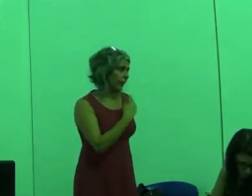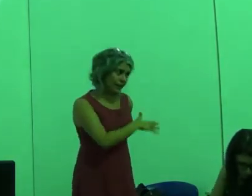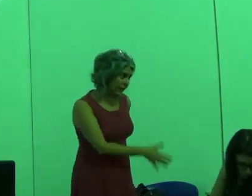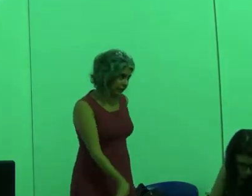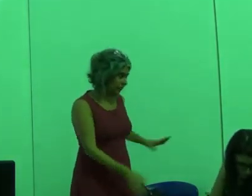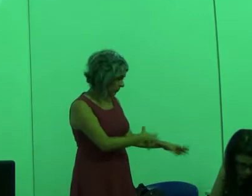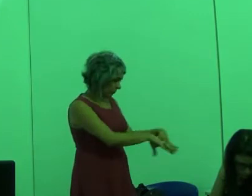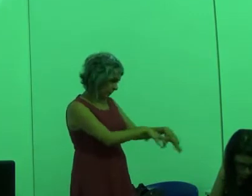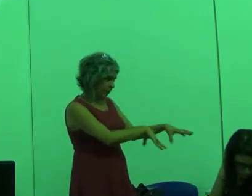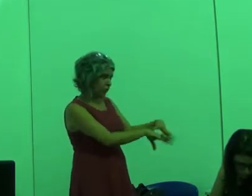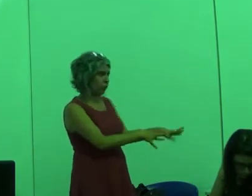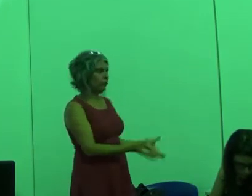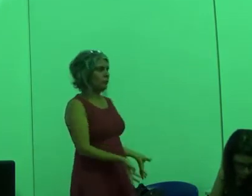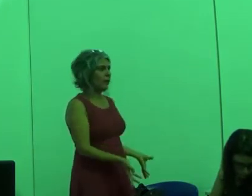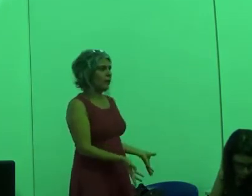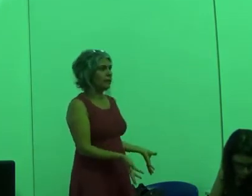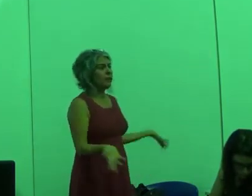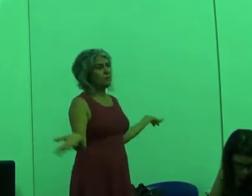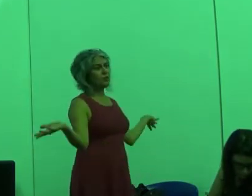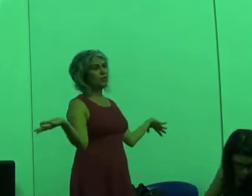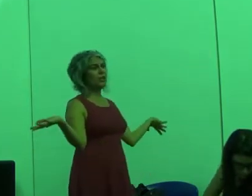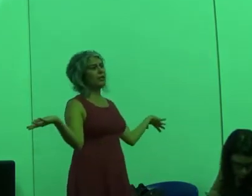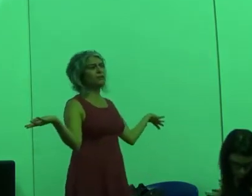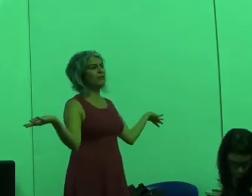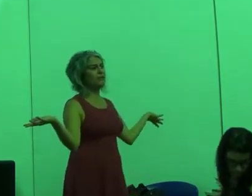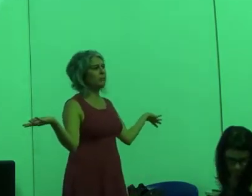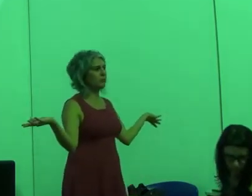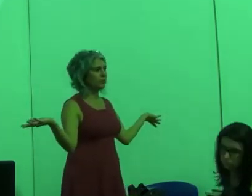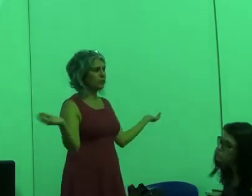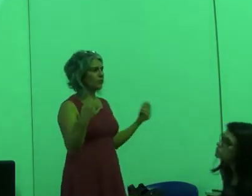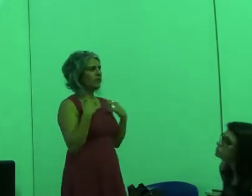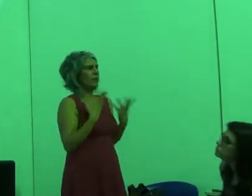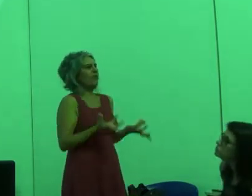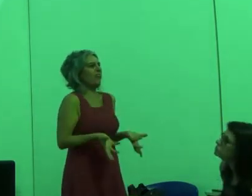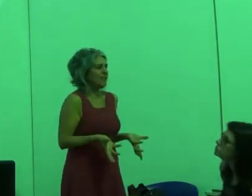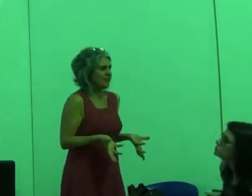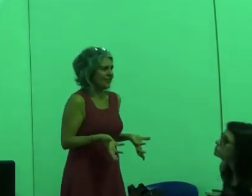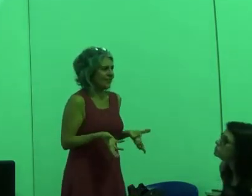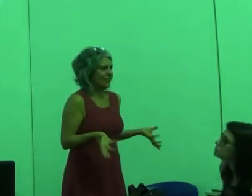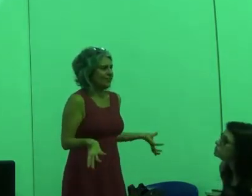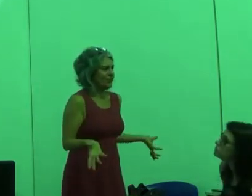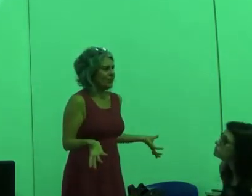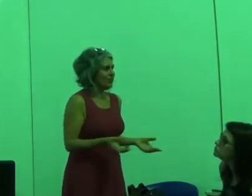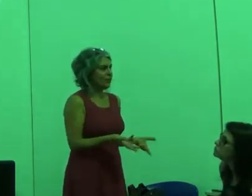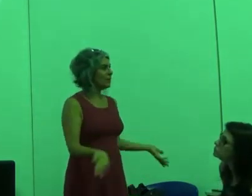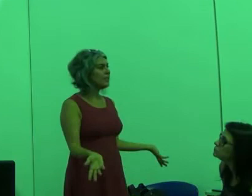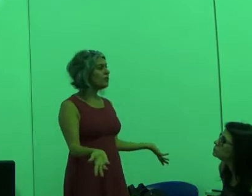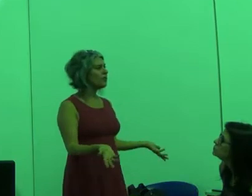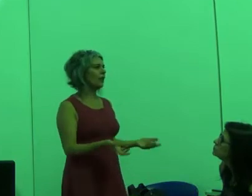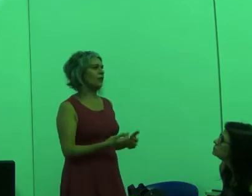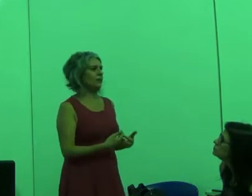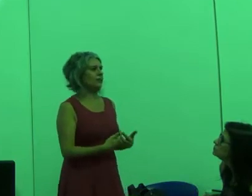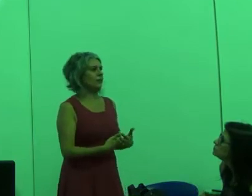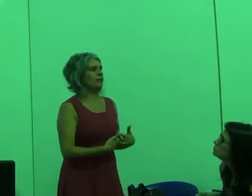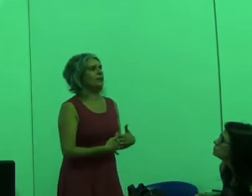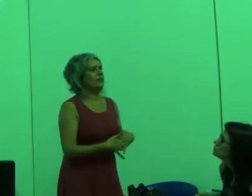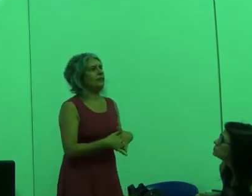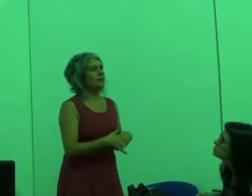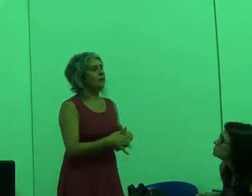ali, pertinho do Gutenberg. Imagina na época do Facebook, se você não fizer uma face, de si, você não existe, né? Então, eu